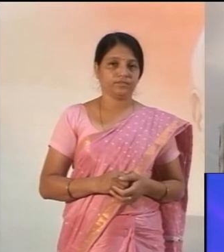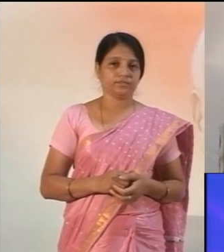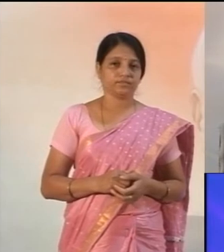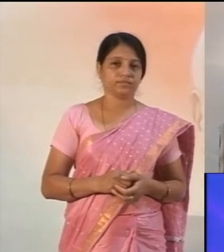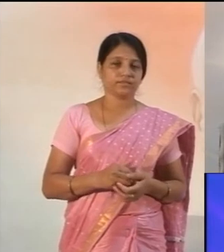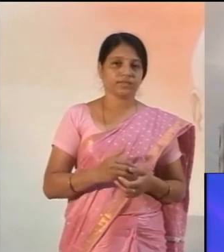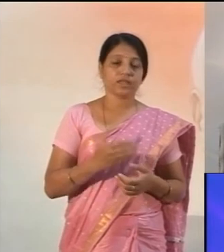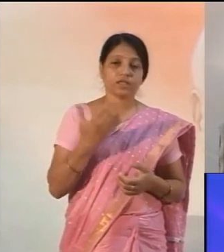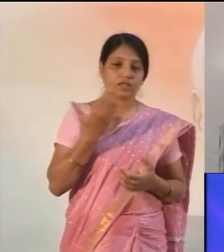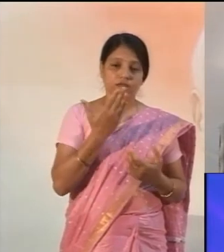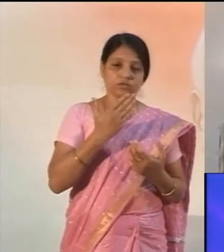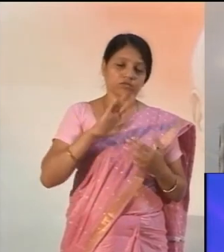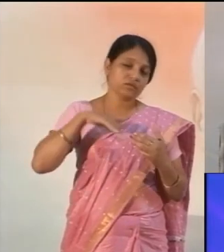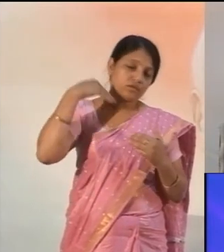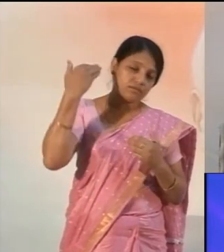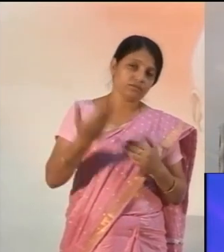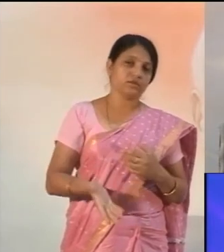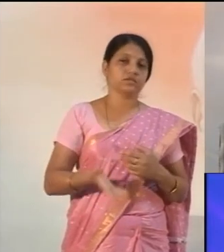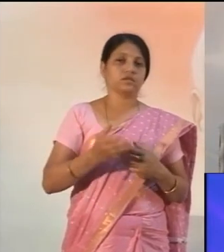स्कूल के पश्चात